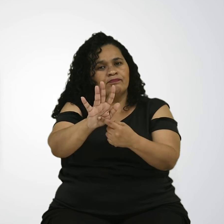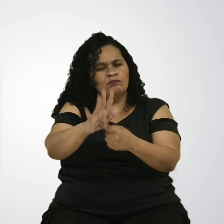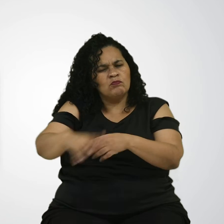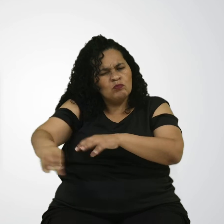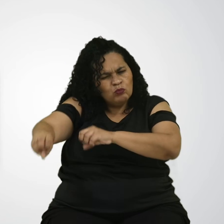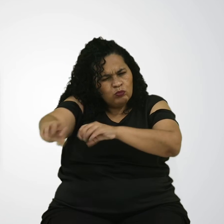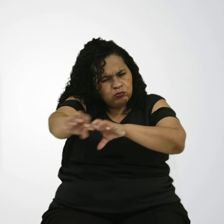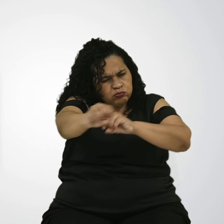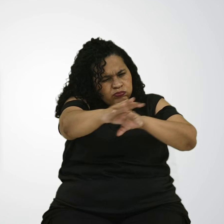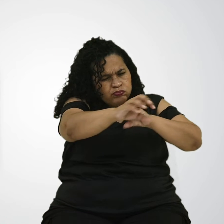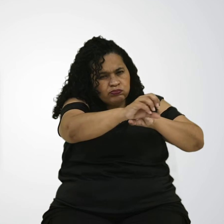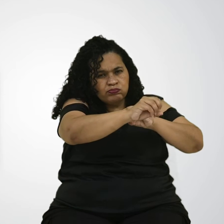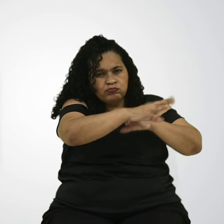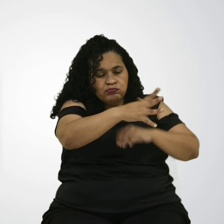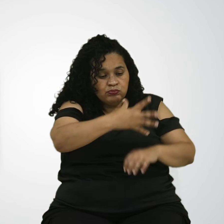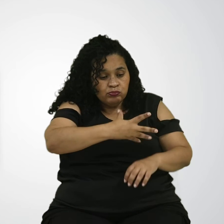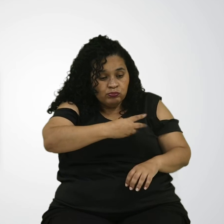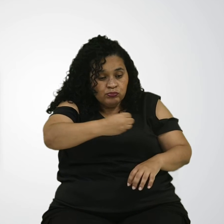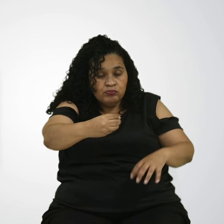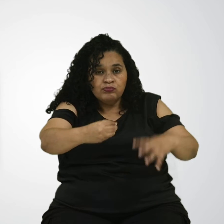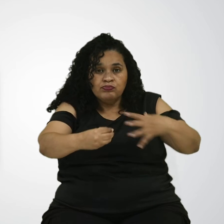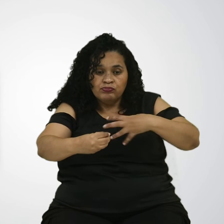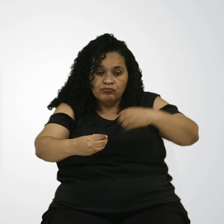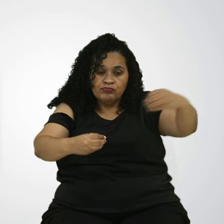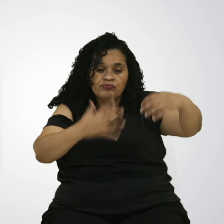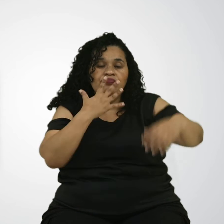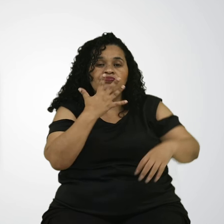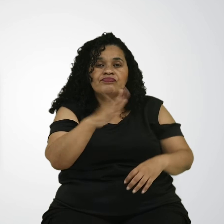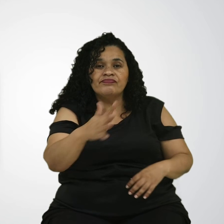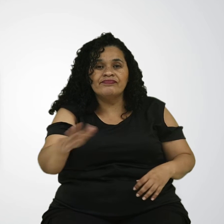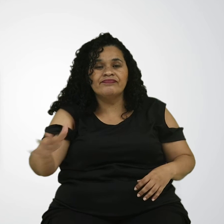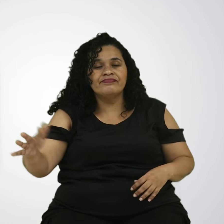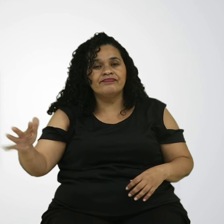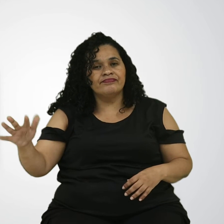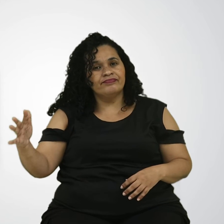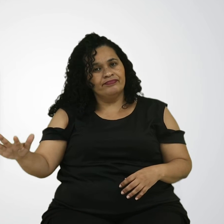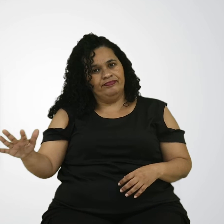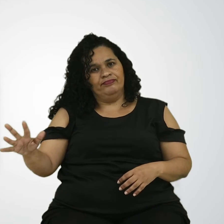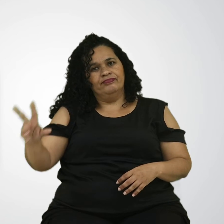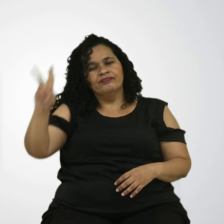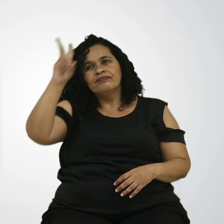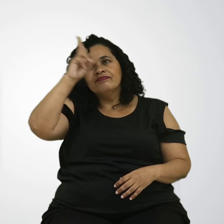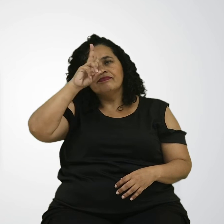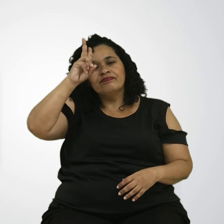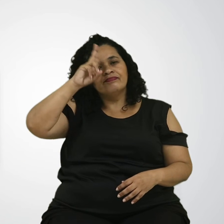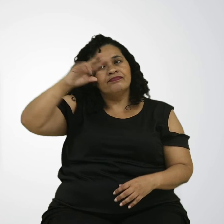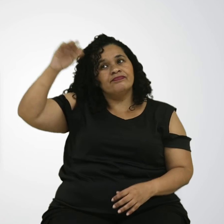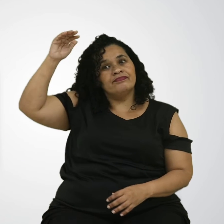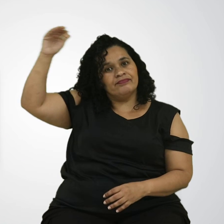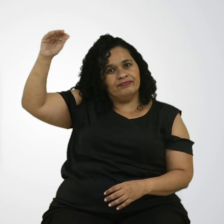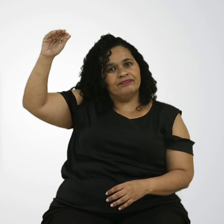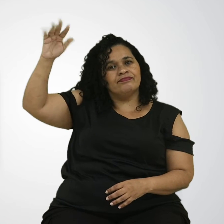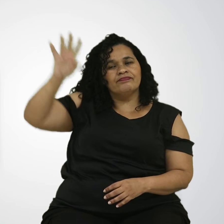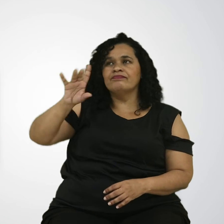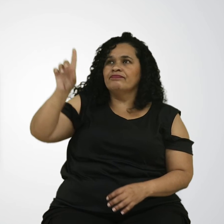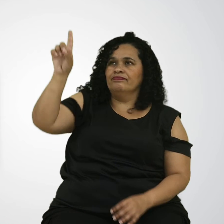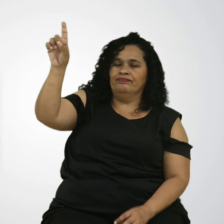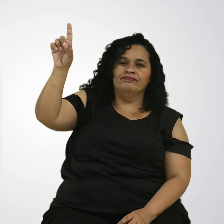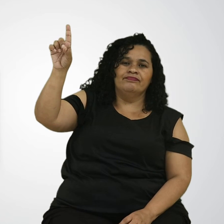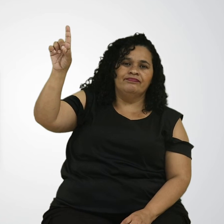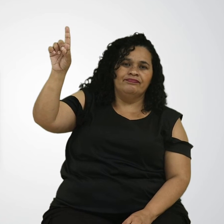a criança, né, para que ele se lembre disso quando ele for adulto, ela está descrevendo um lar onde